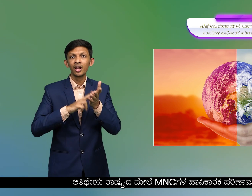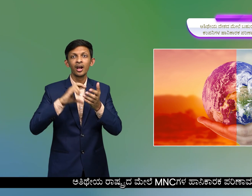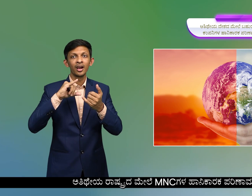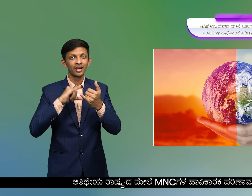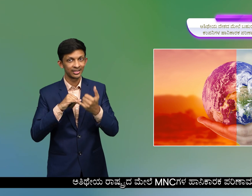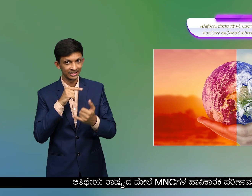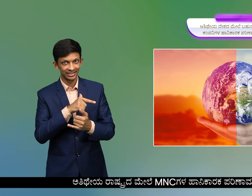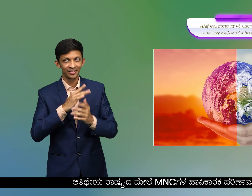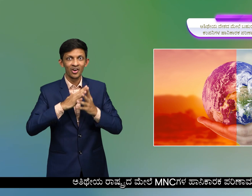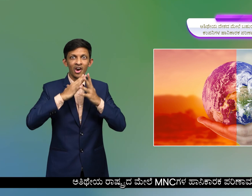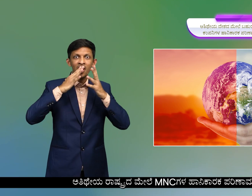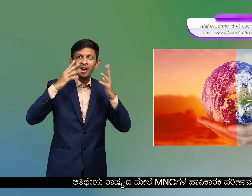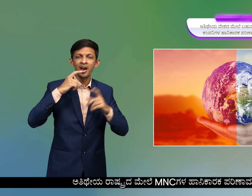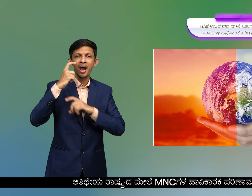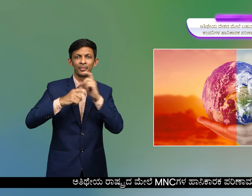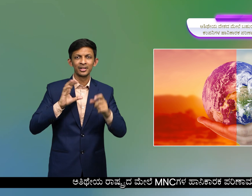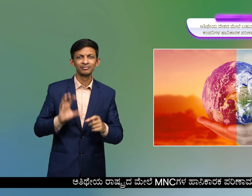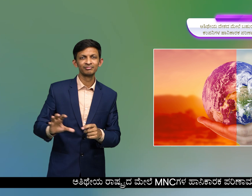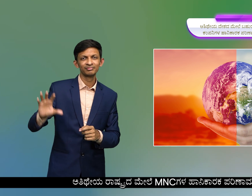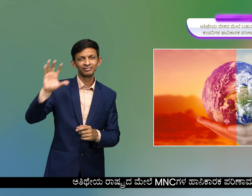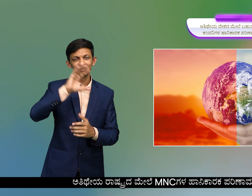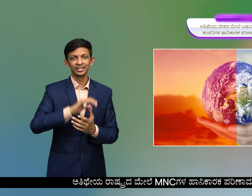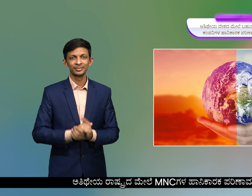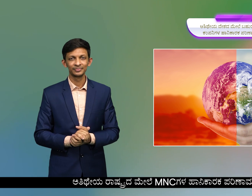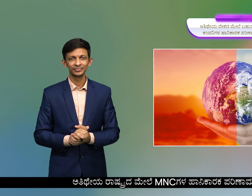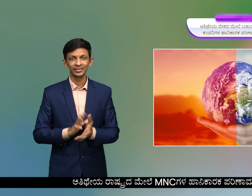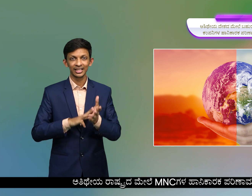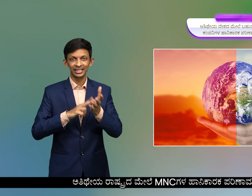ಮೇಲೆ ಎಂಎನ್ಸಿಗಳ ಹಾನಿಕಾರಕ ಪರಿಣಾಮಗಳು.